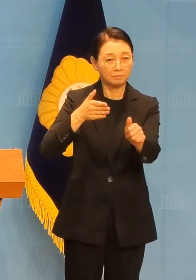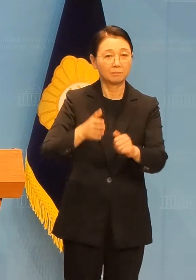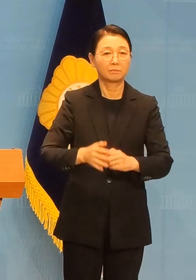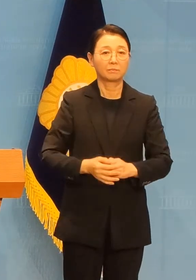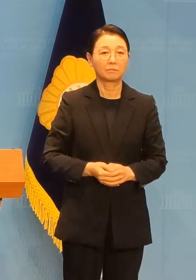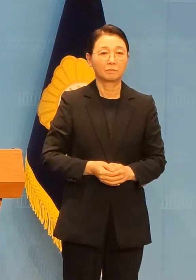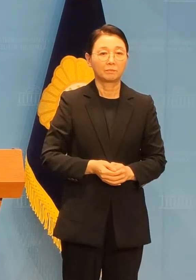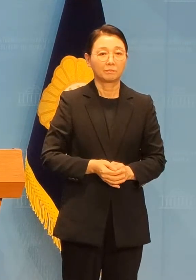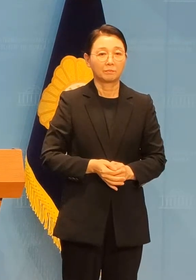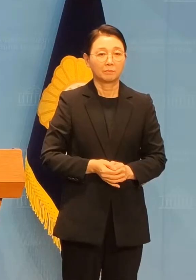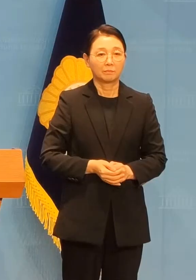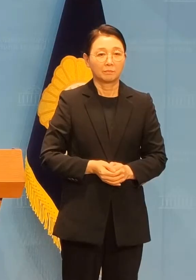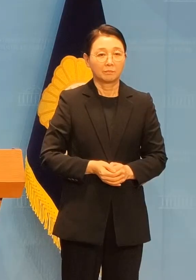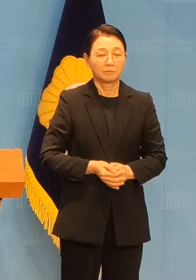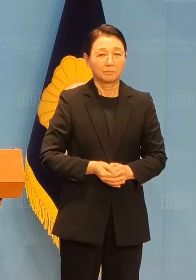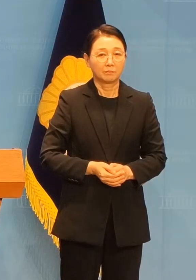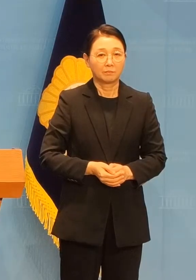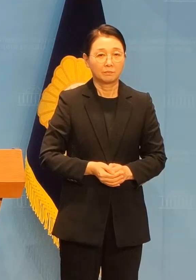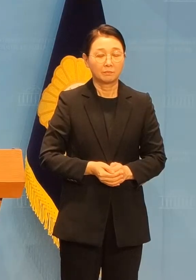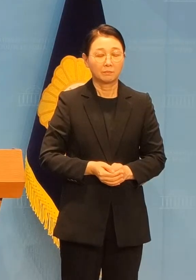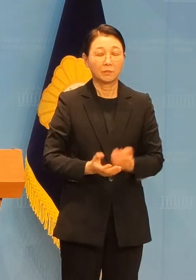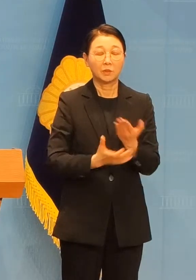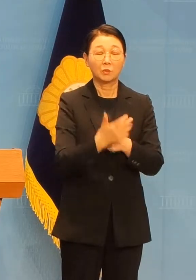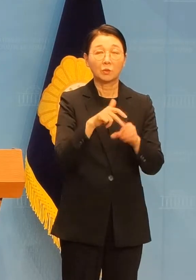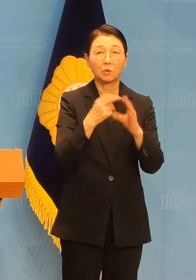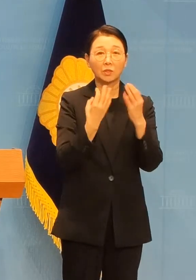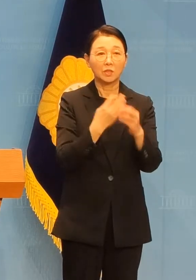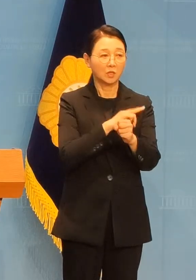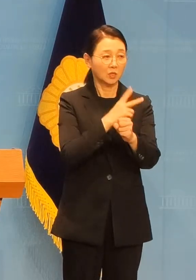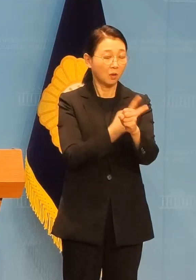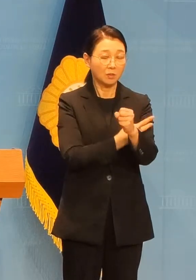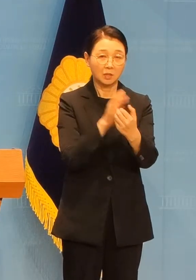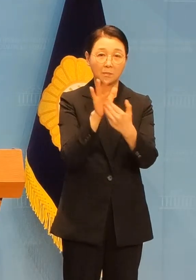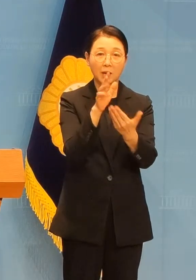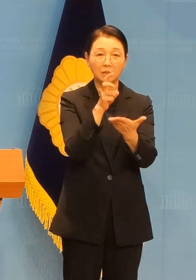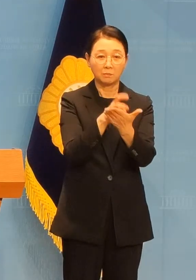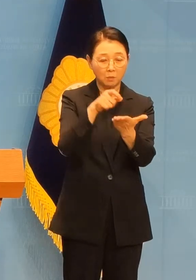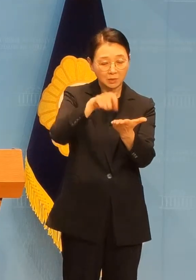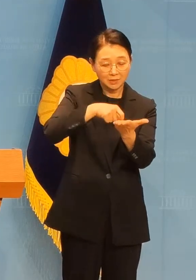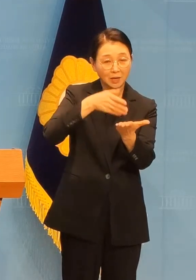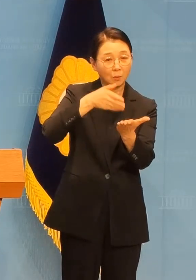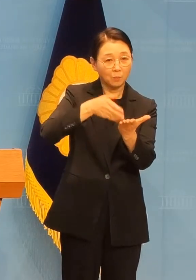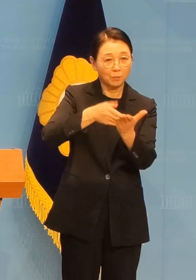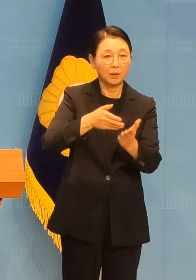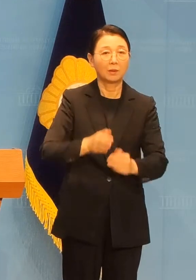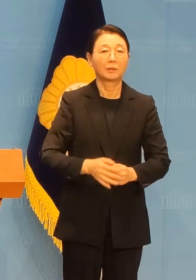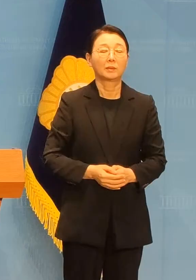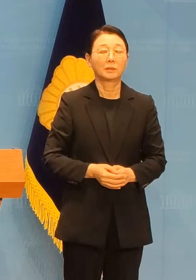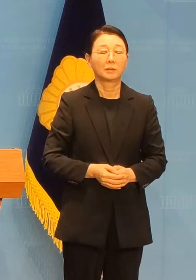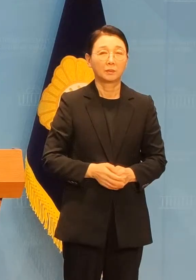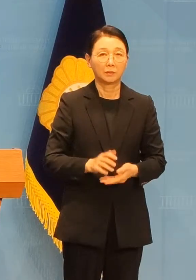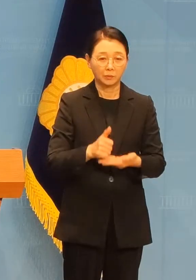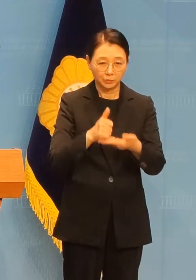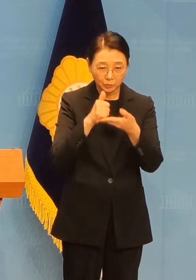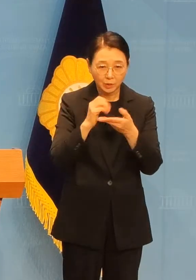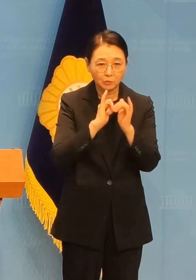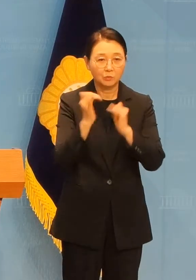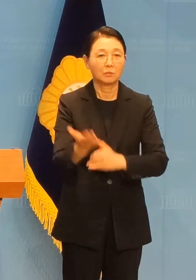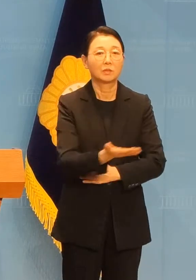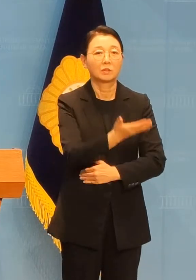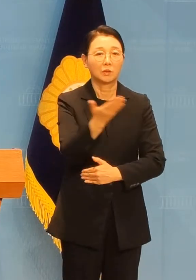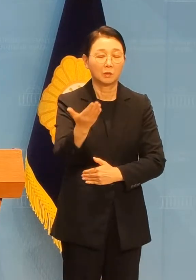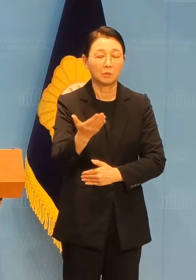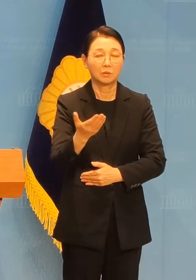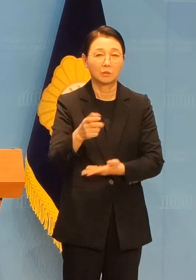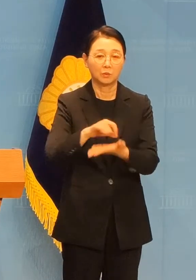하겠습니다. 통일교 신천지 방지법 기자회견. 존경하는 국민 여러분, 그리고